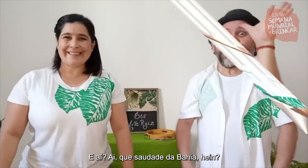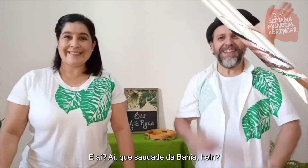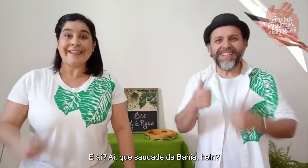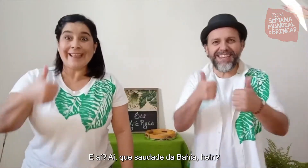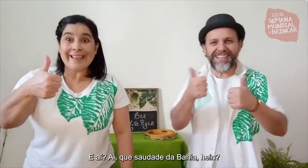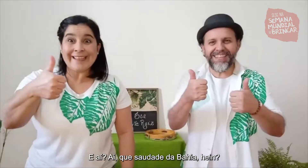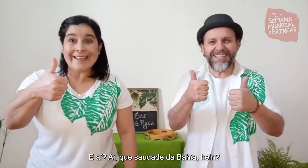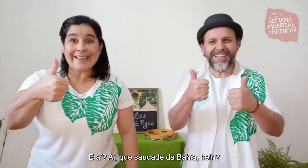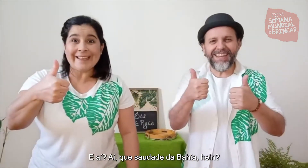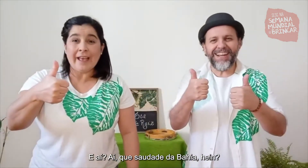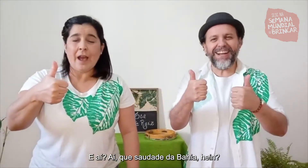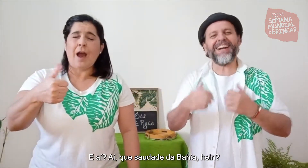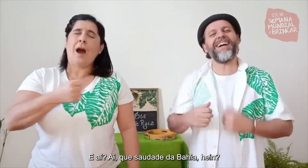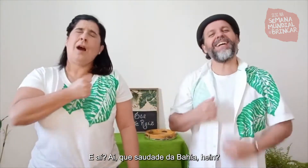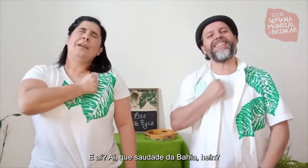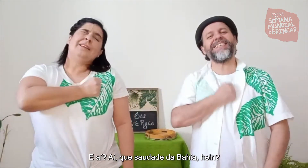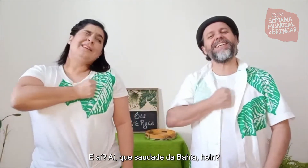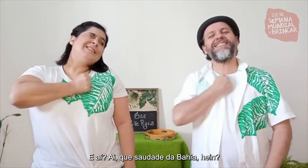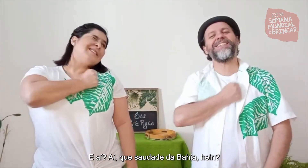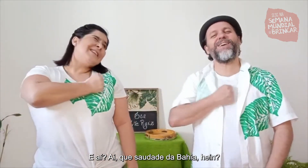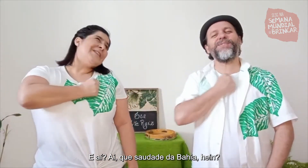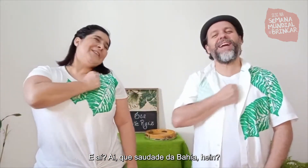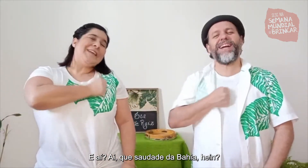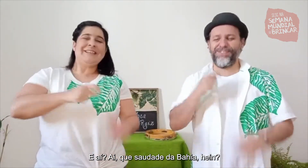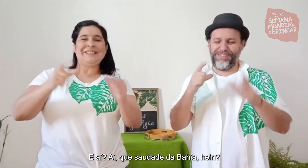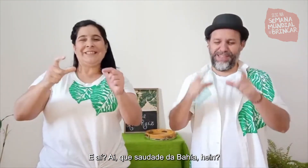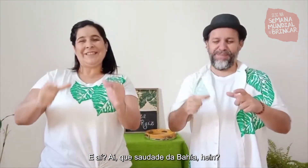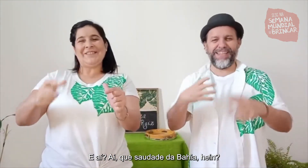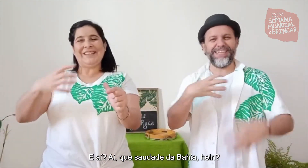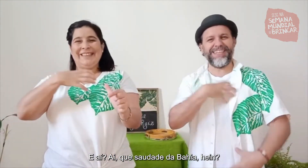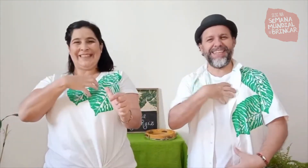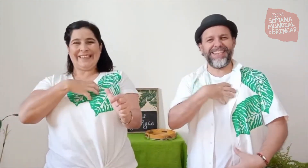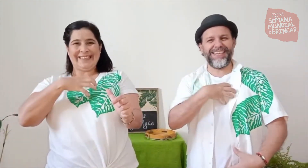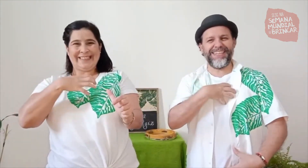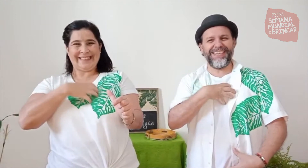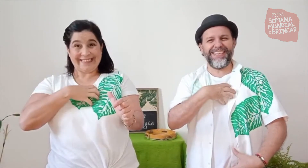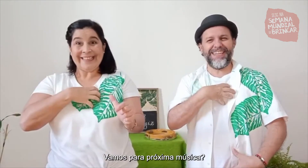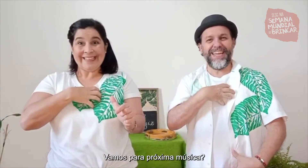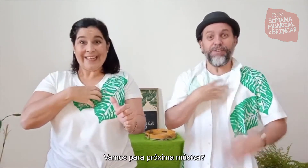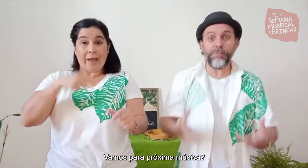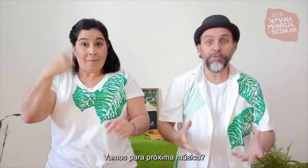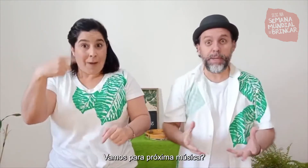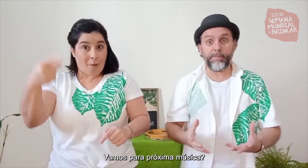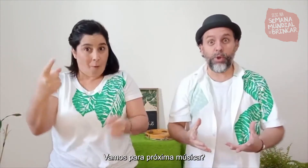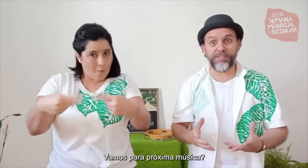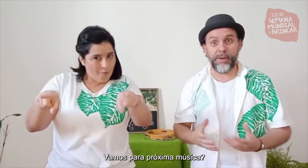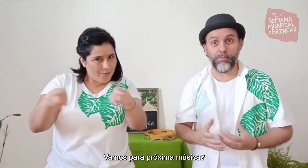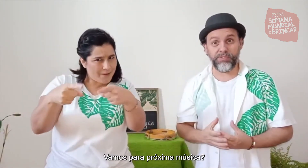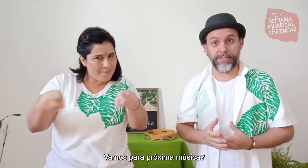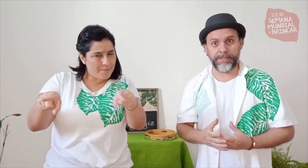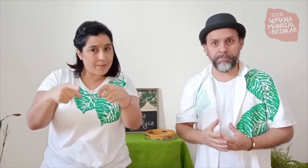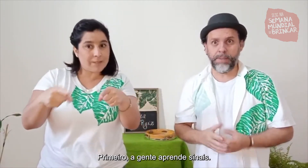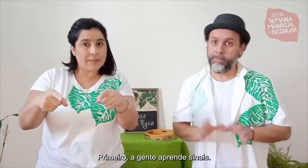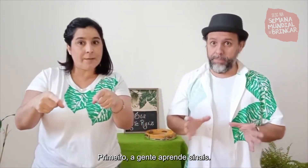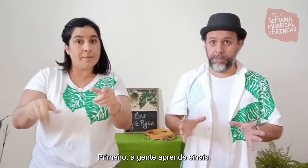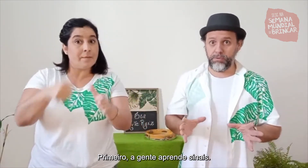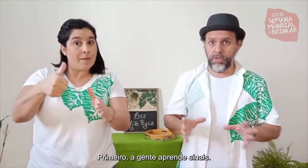E aí? Ai, que saudade da Bahia, hein? Vamos para a próxima música. Primeiro, a